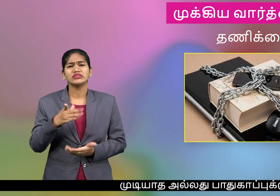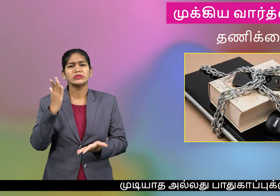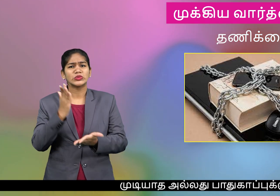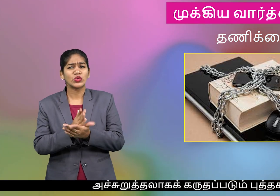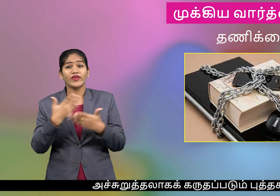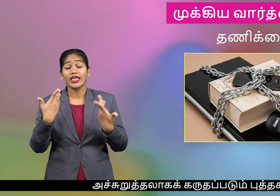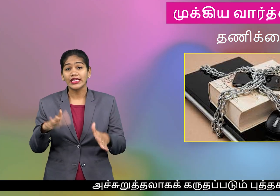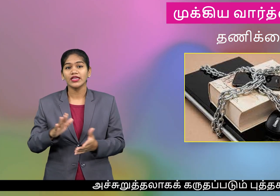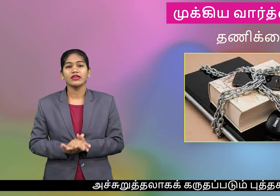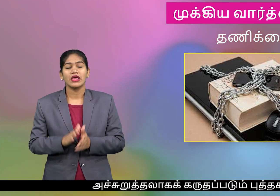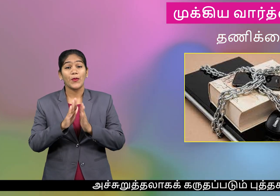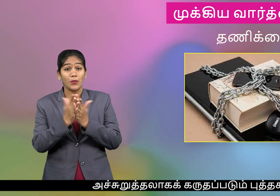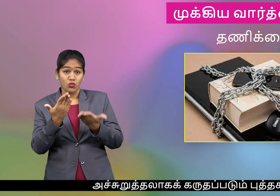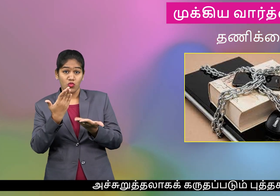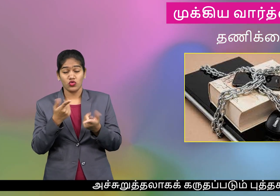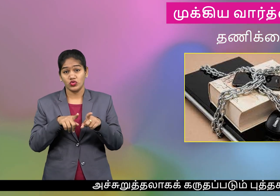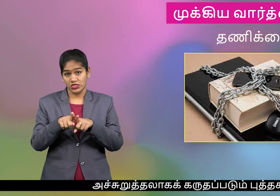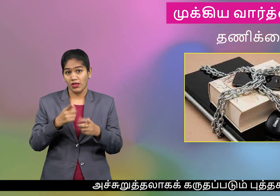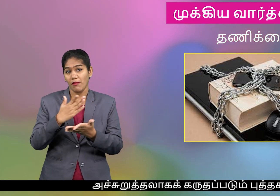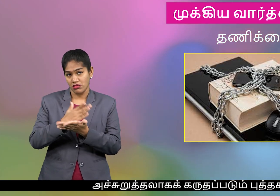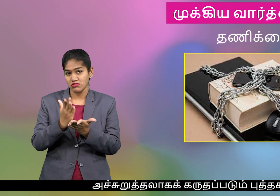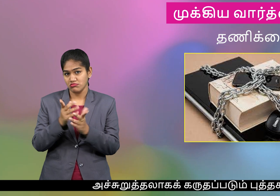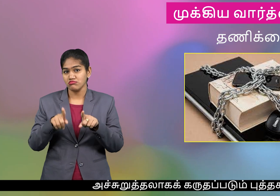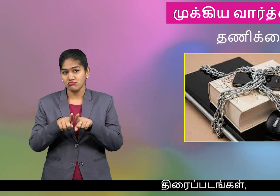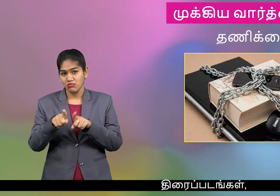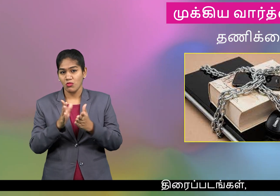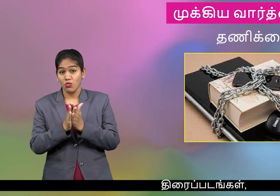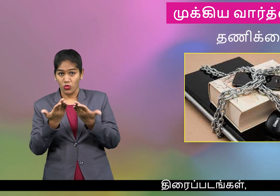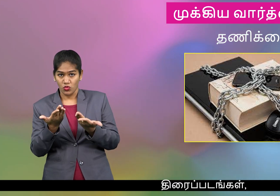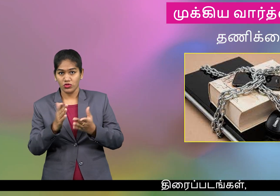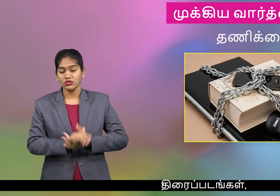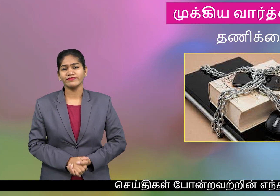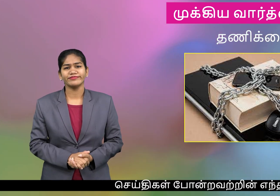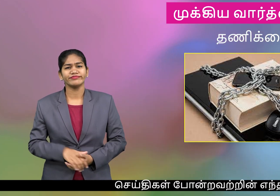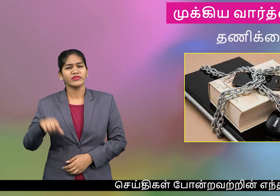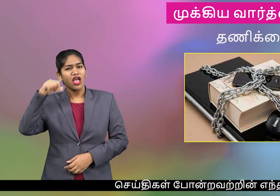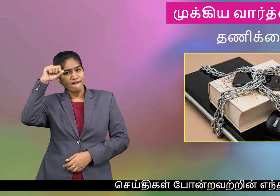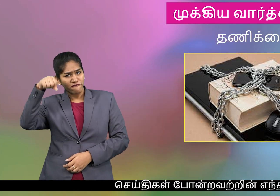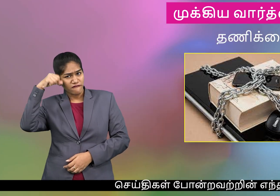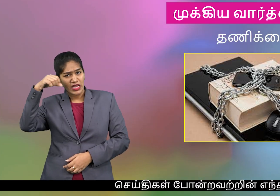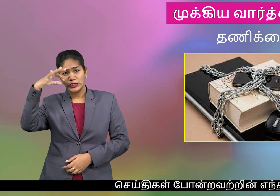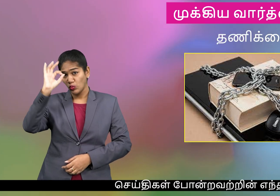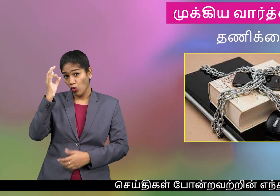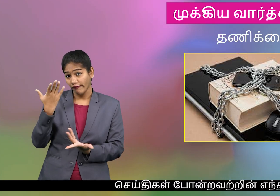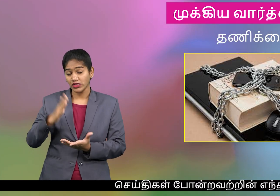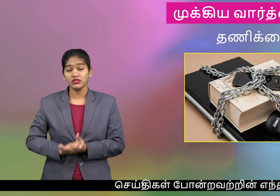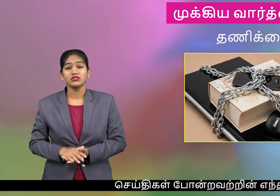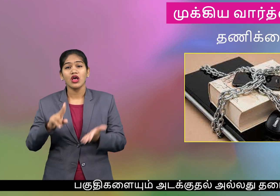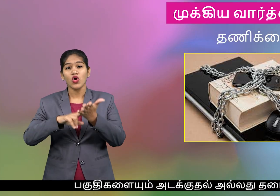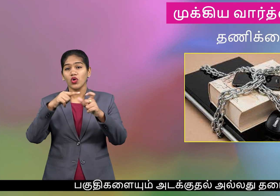பாதுகாப்புக்கு அச்சுறுத்தலாக கருதப்படும் புத்தகங்கள், திரைப்படங்கள், செய்திகள் போன்றவற்றின் எந்த